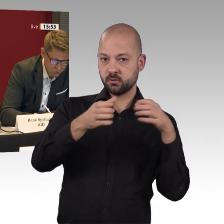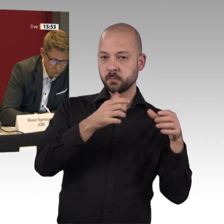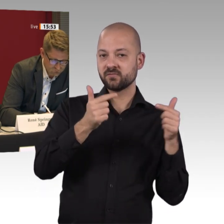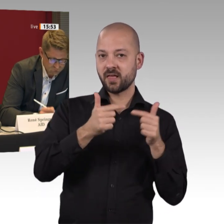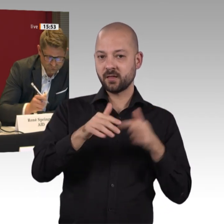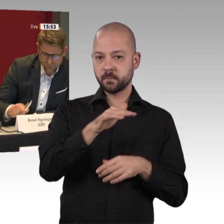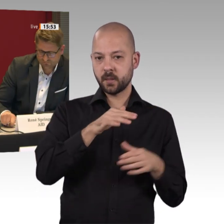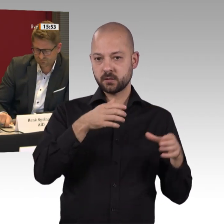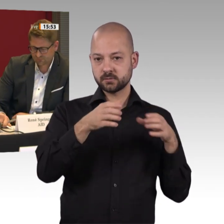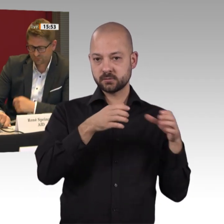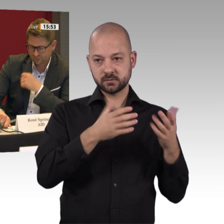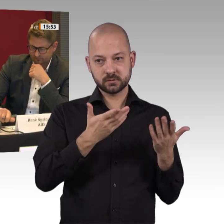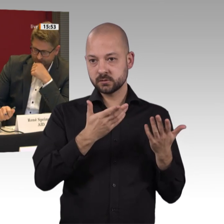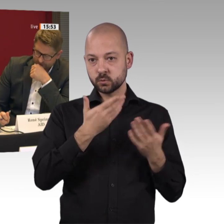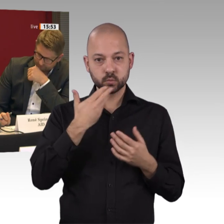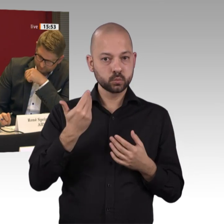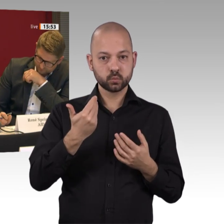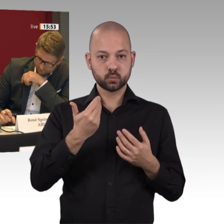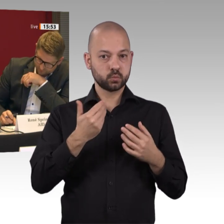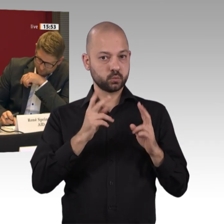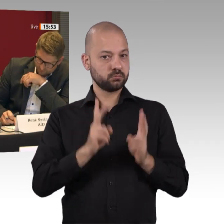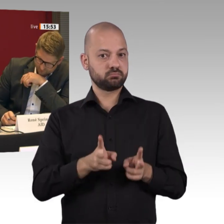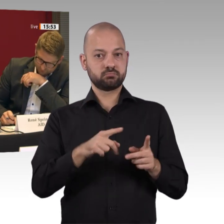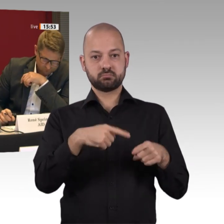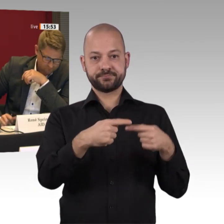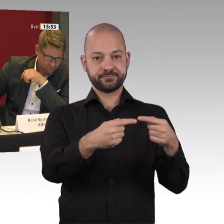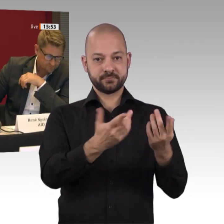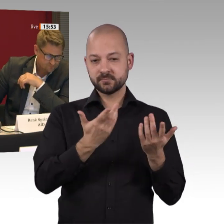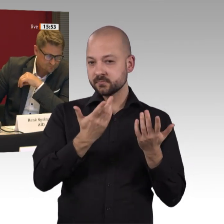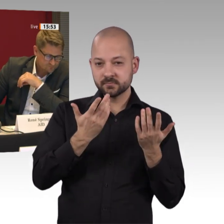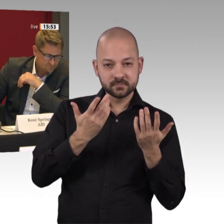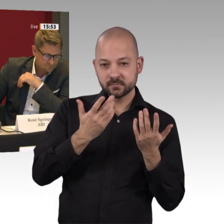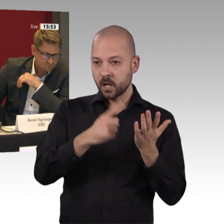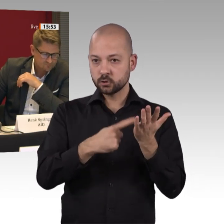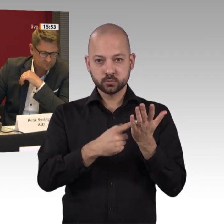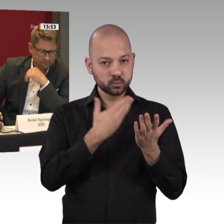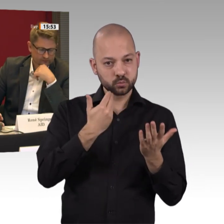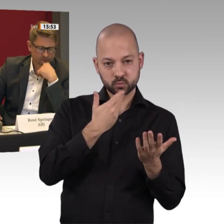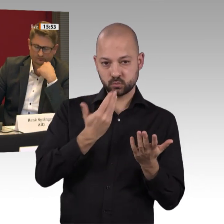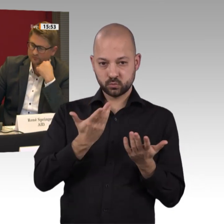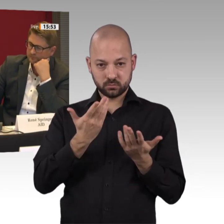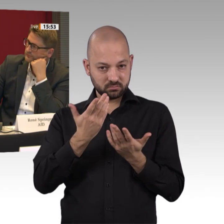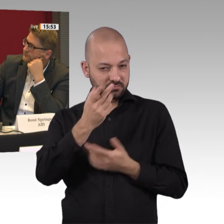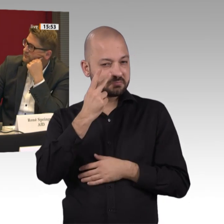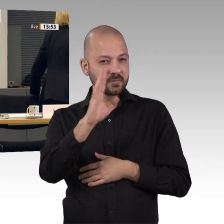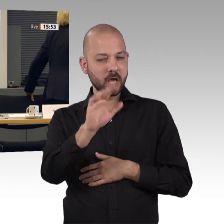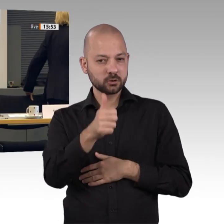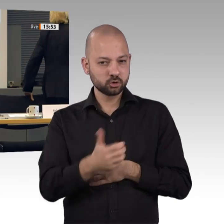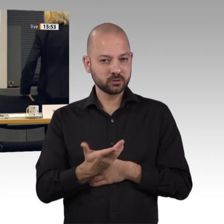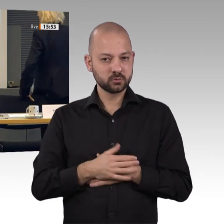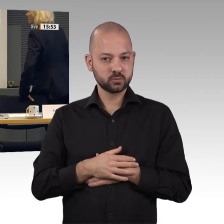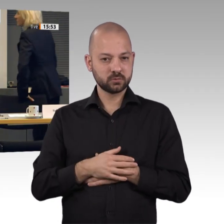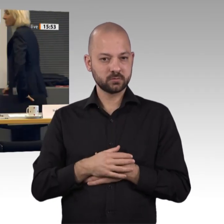Regelung in Kraft tritt, also tritt also ein Run auf die Pflegeplätze ein? Frau Dr. Verspol.